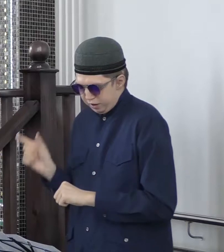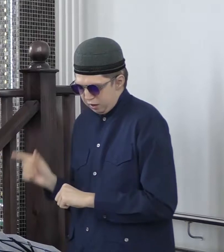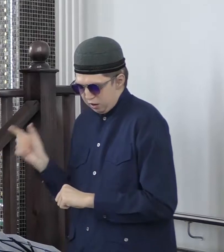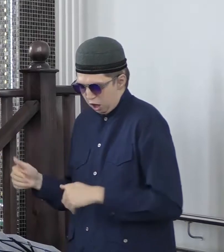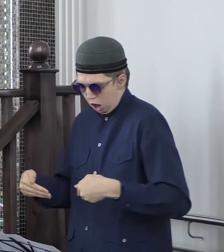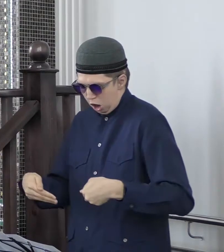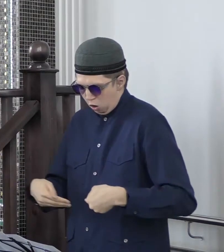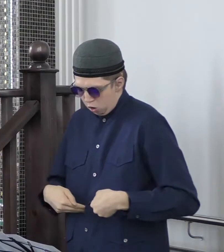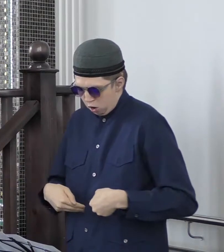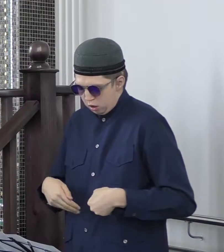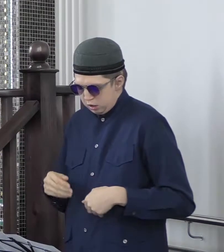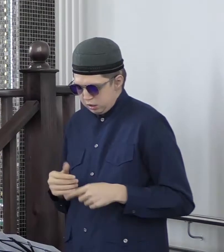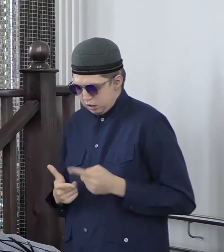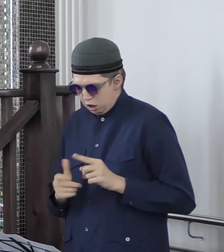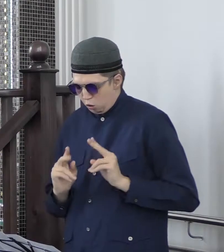күрмәсәм дә дип әйтте.